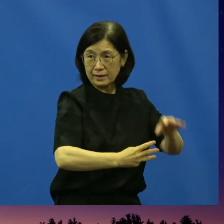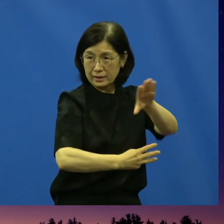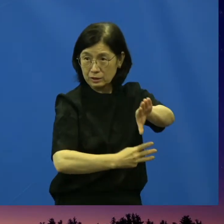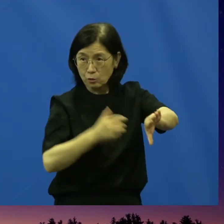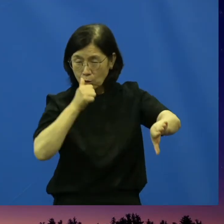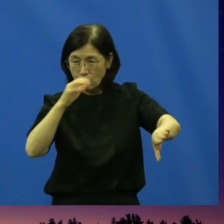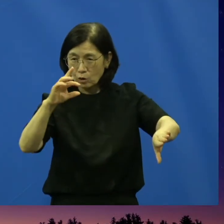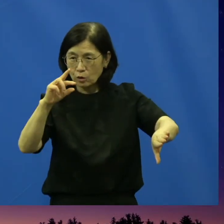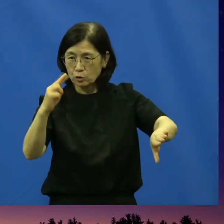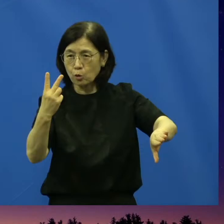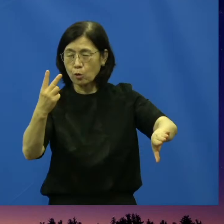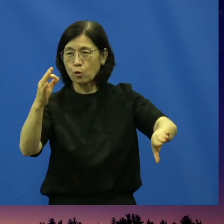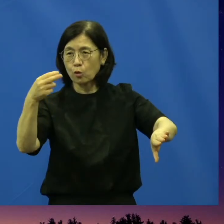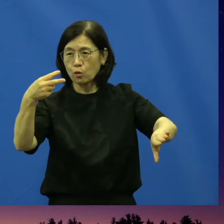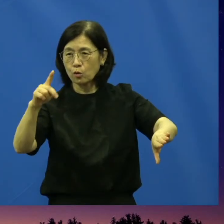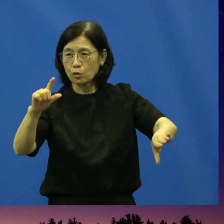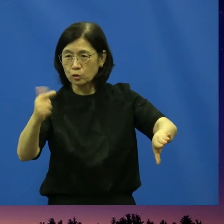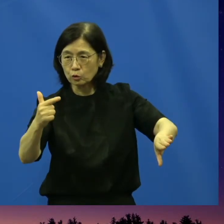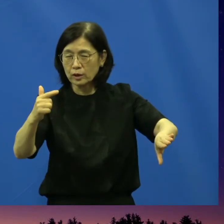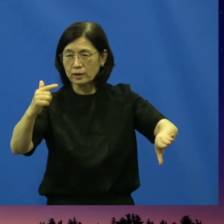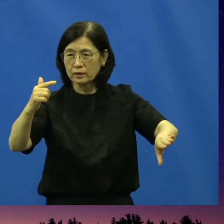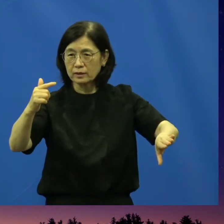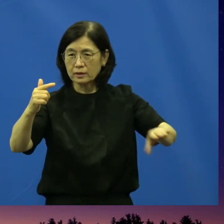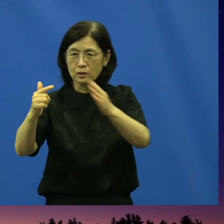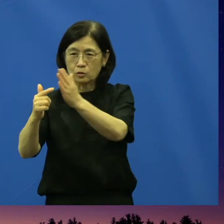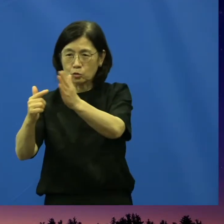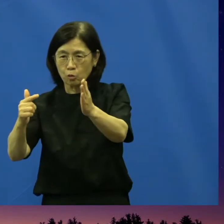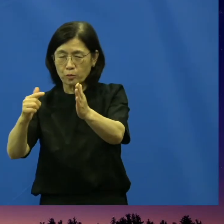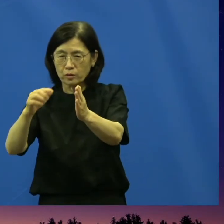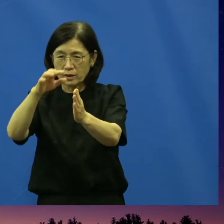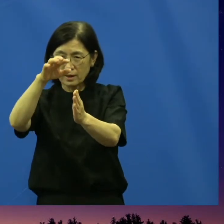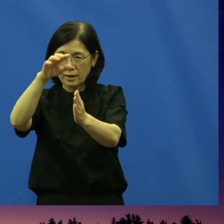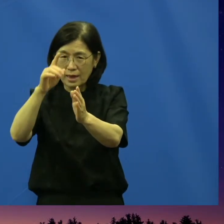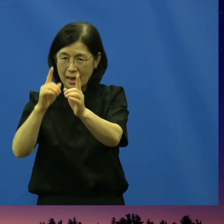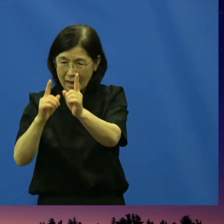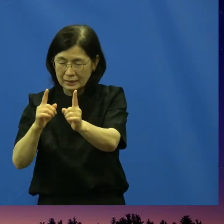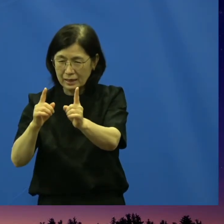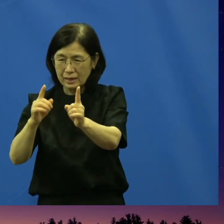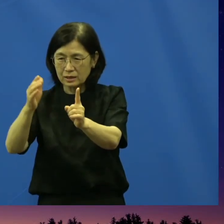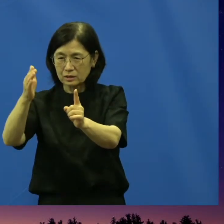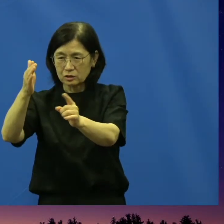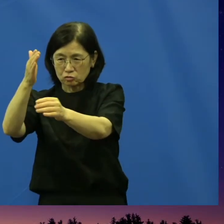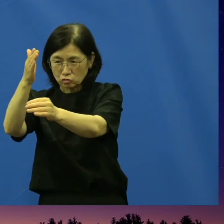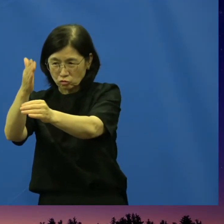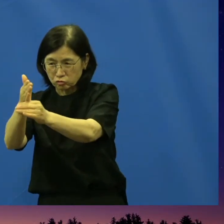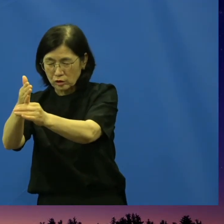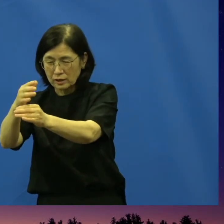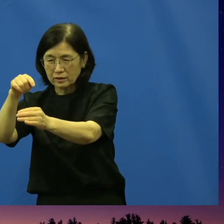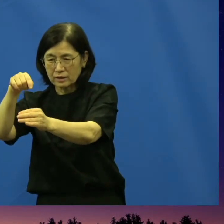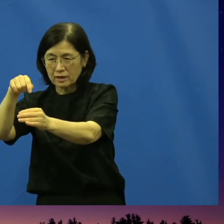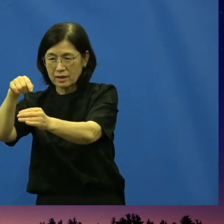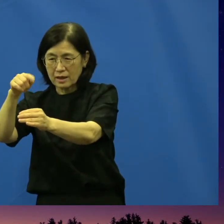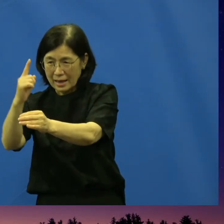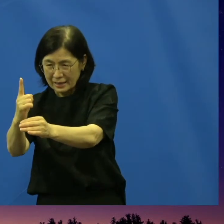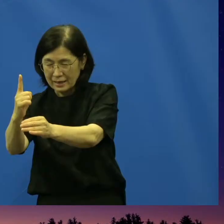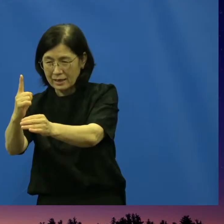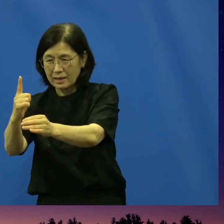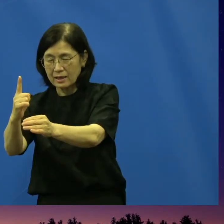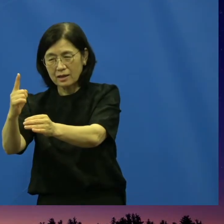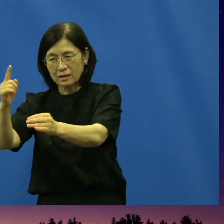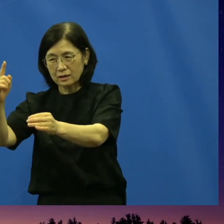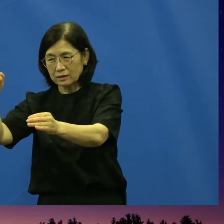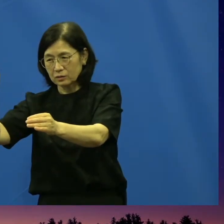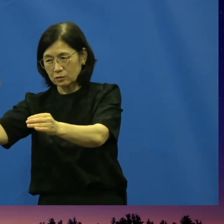동편에 3개입니다. 요단 동편 북쪽에 바산 골란이라는 게 있고, 요단 동편의 중앙에 길랏